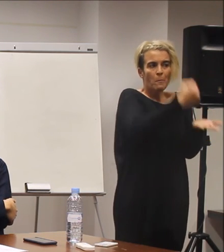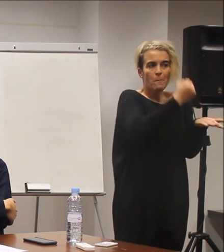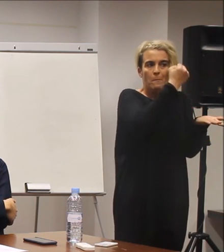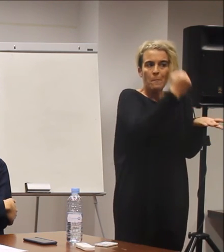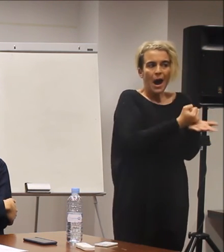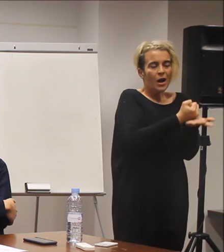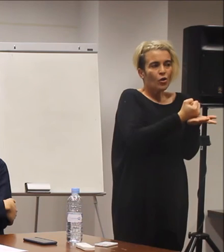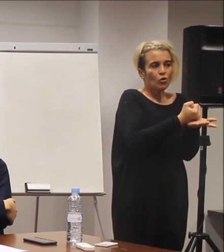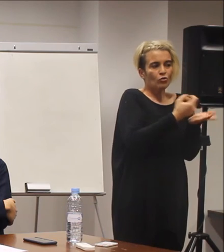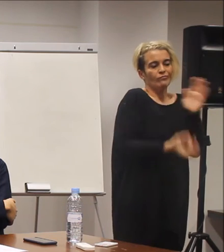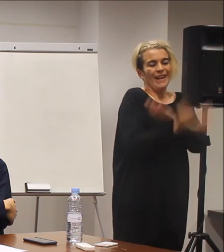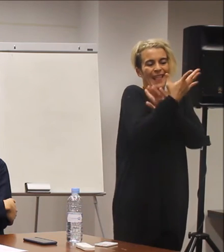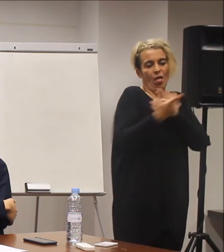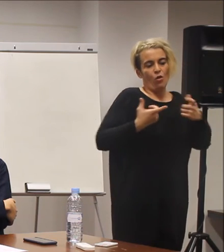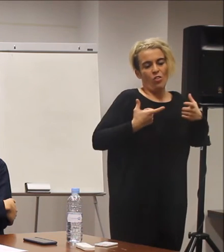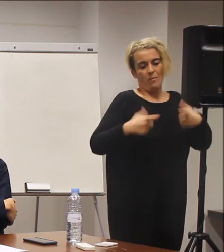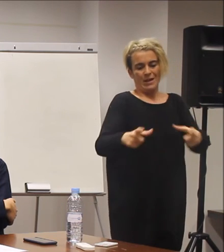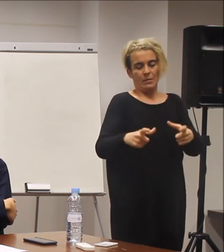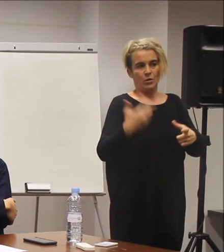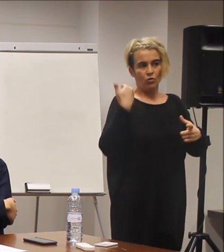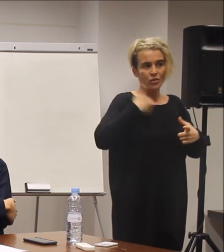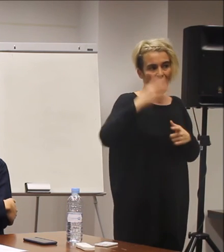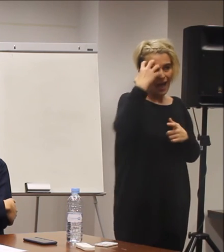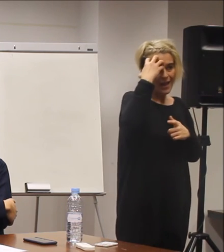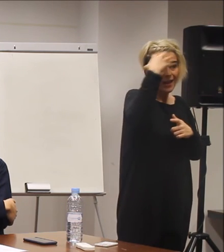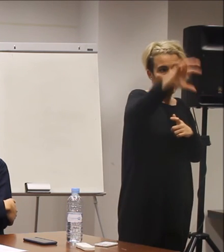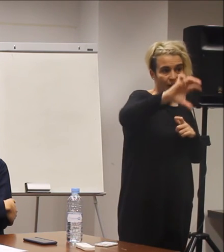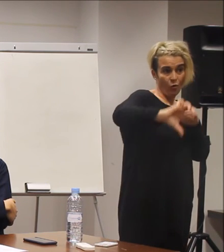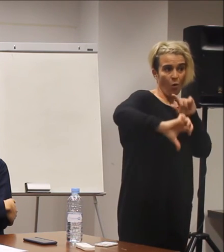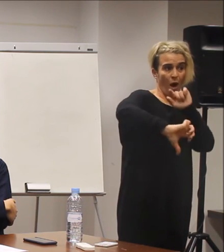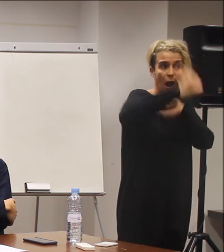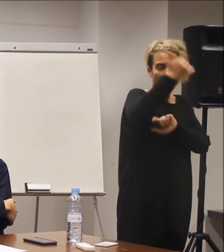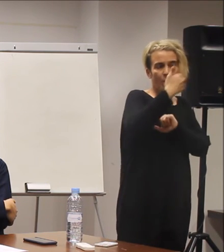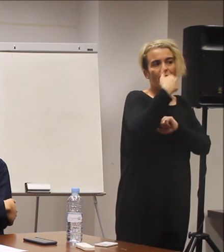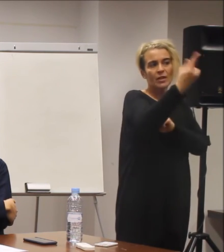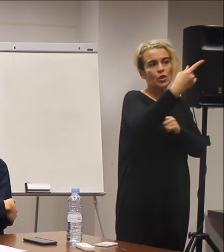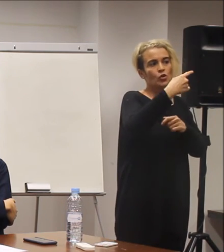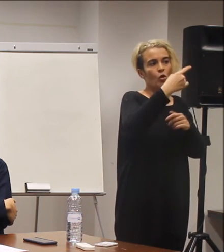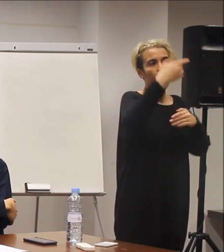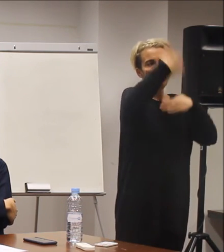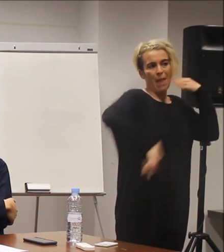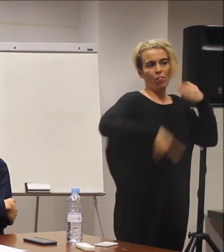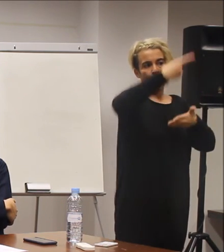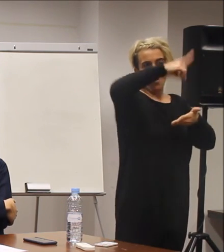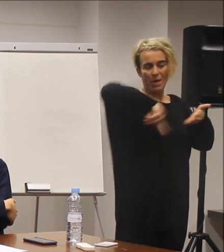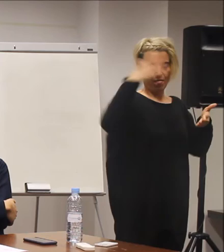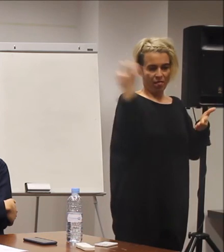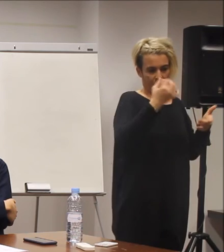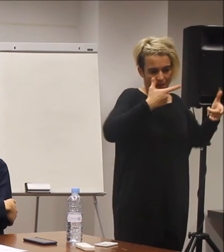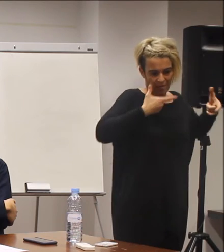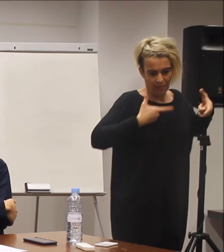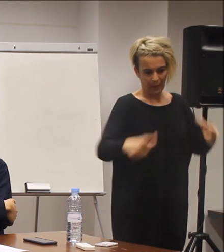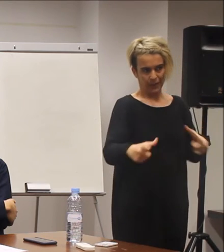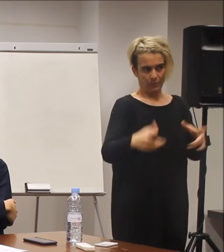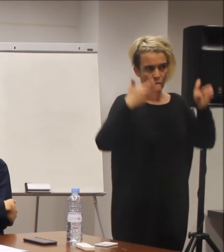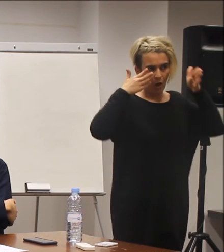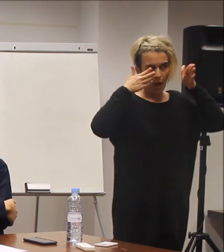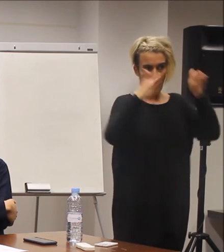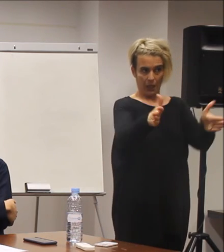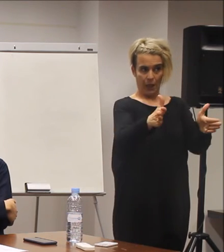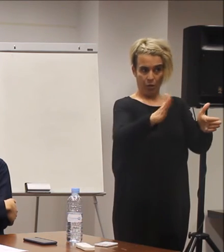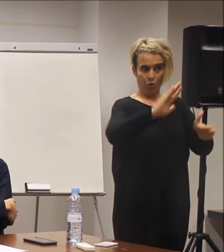este departamento. Es verdad que se aprobó en enero y es verdad que les dieron un plazo de un mes para habilitarlo, y dentro de ese plazo del mes no estamos